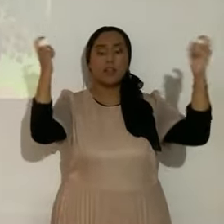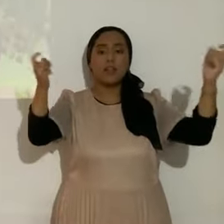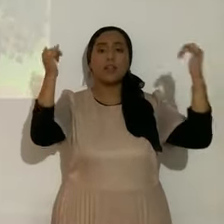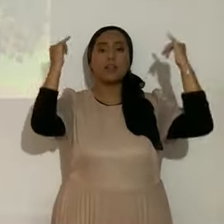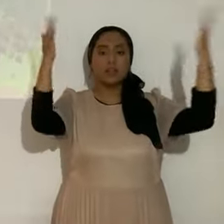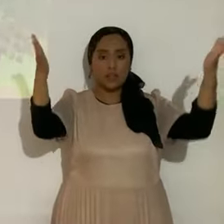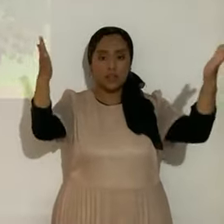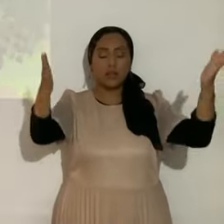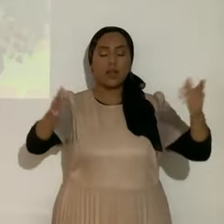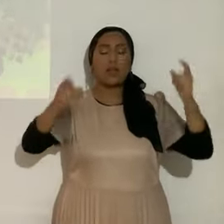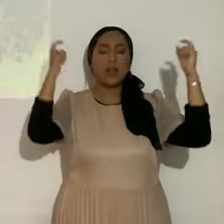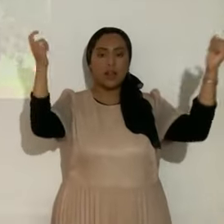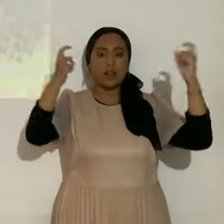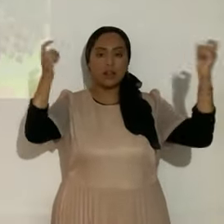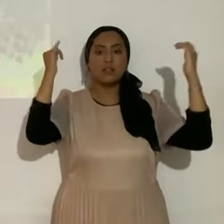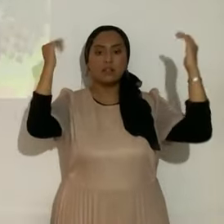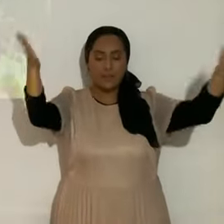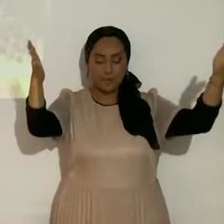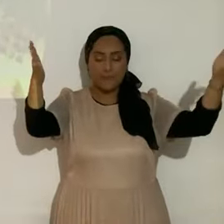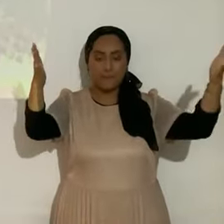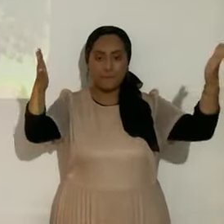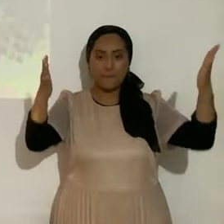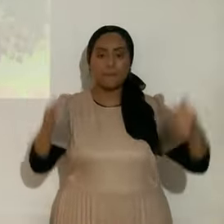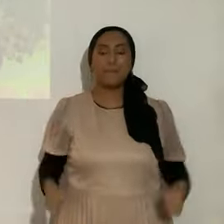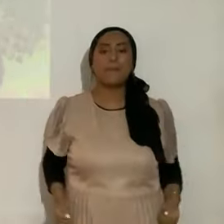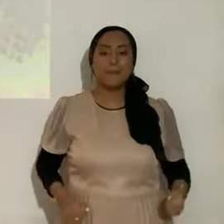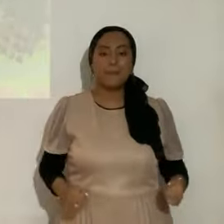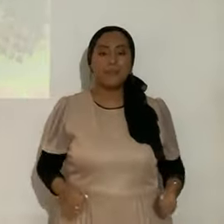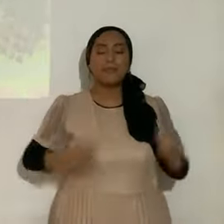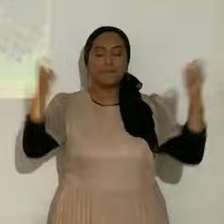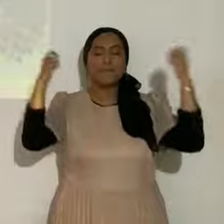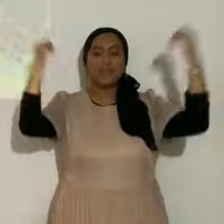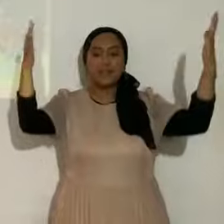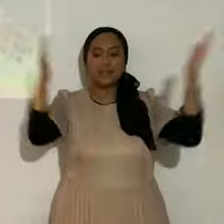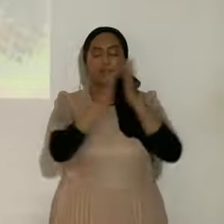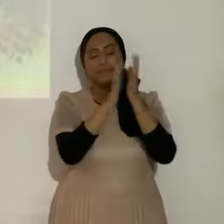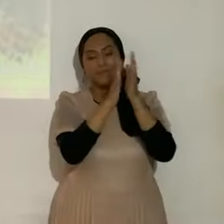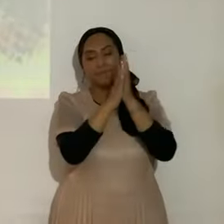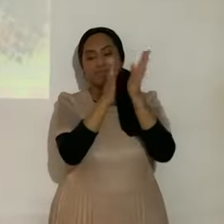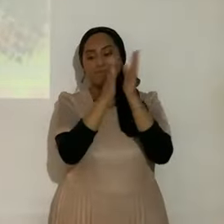Aleluya. Aleluya. Aleluya. Aleluya.